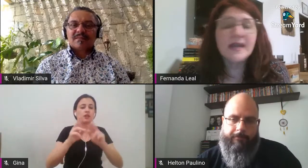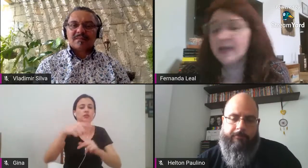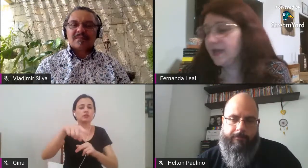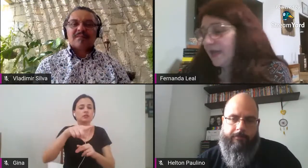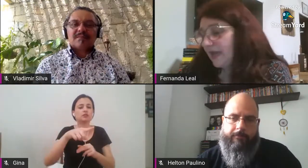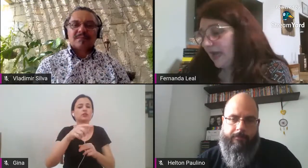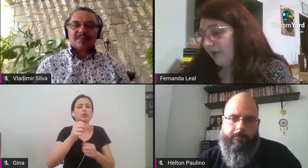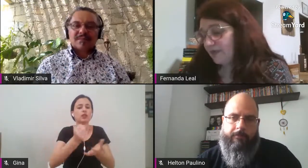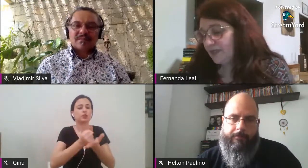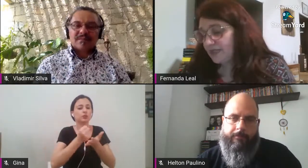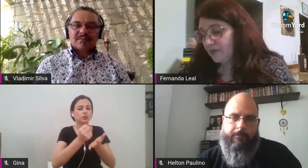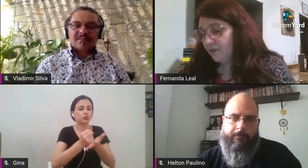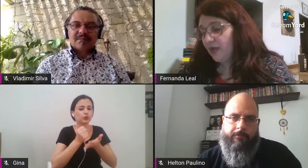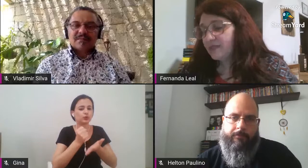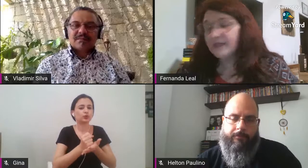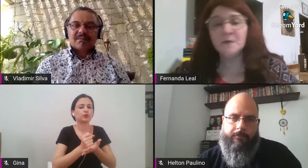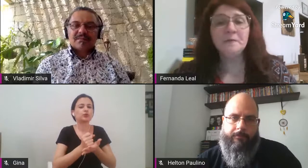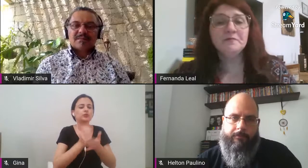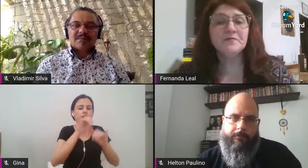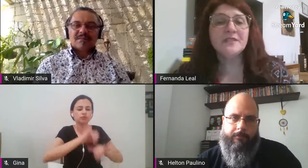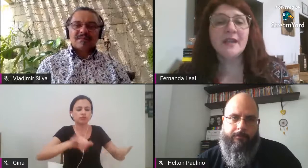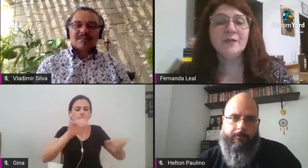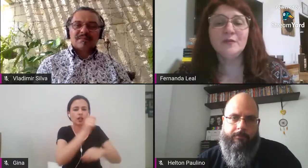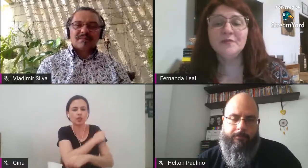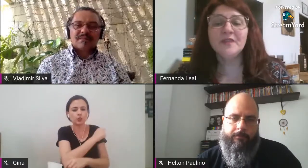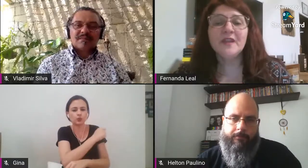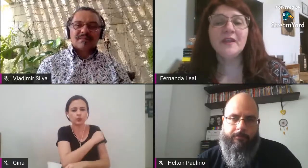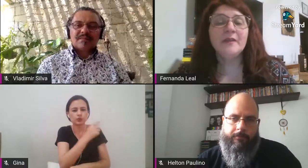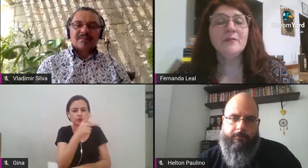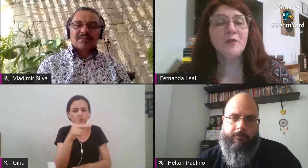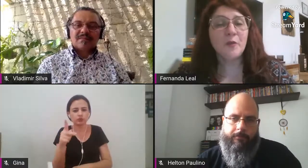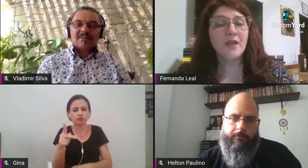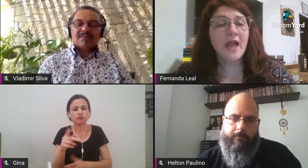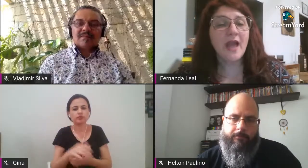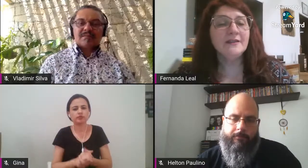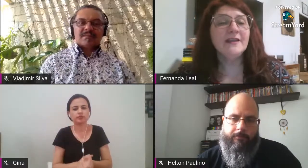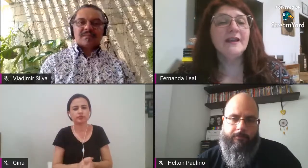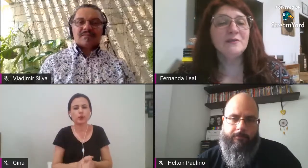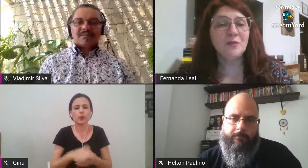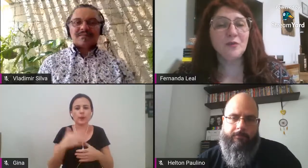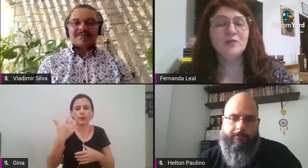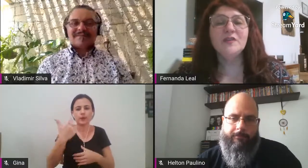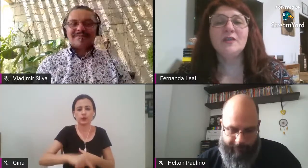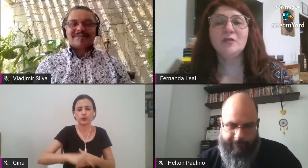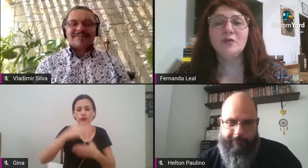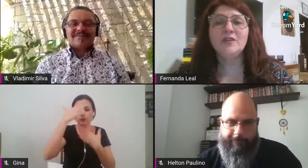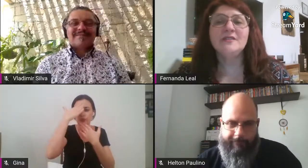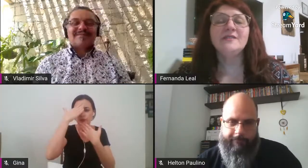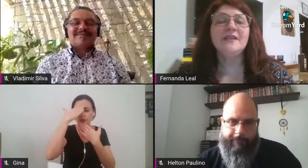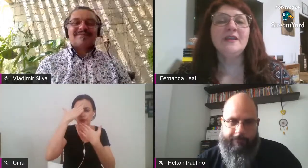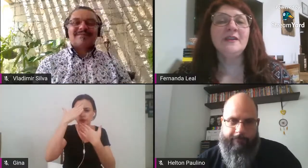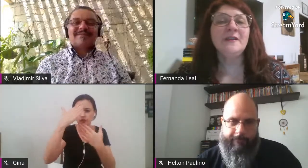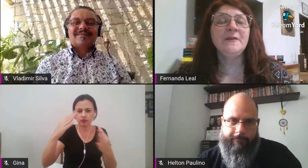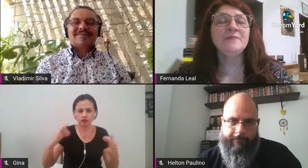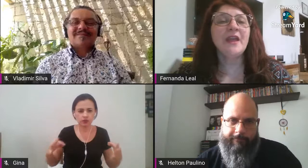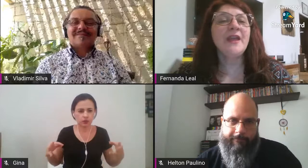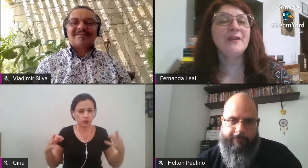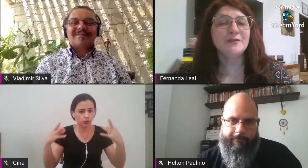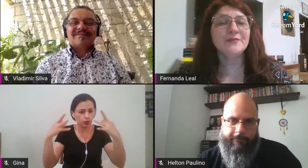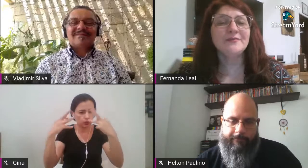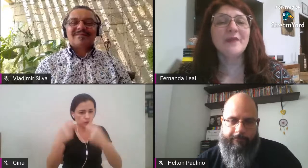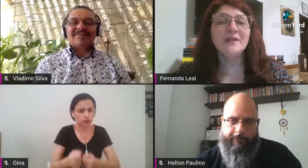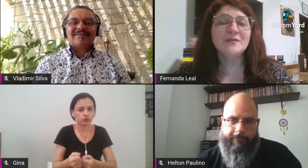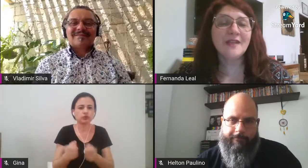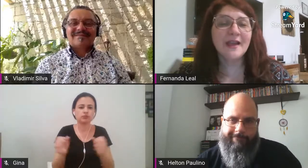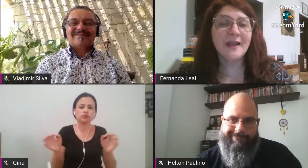vocês a fazer essa divulgação, certo? Muito obrigada a todos e a todas, e é